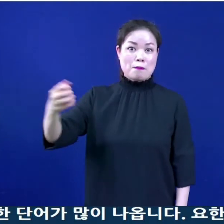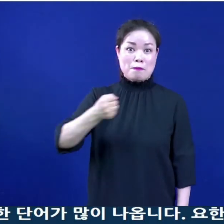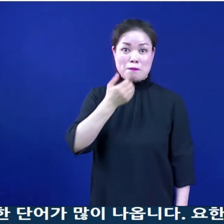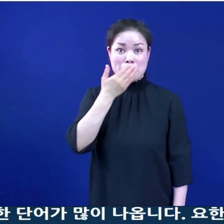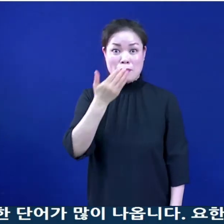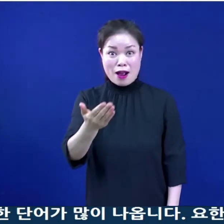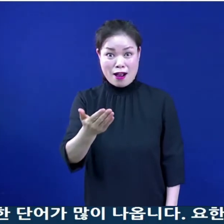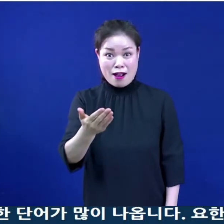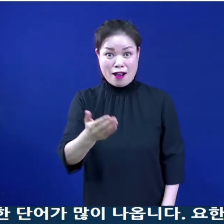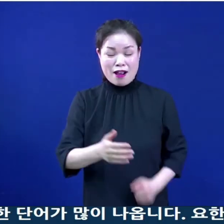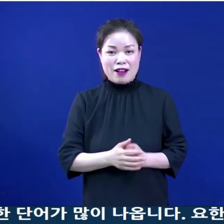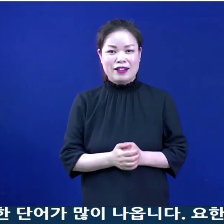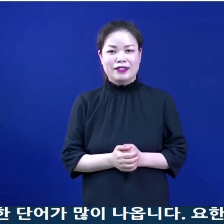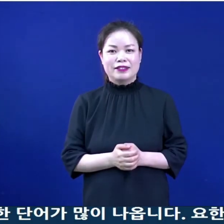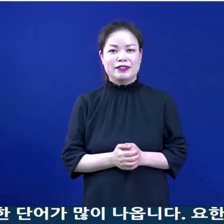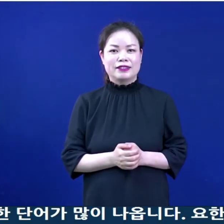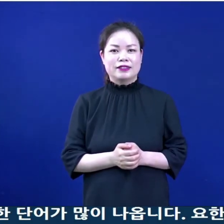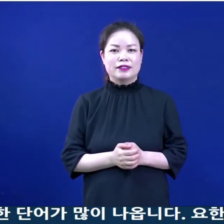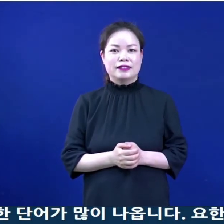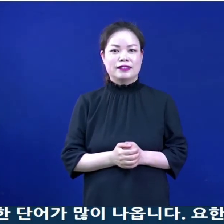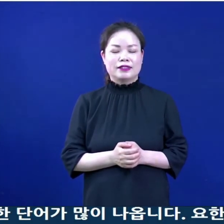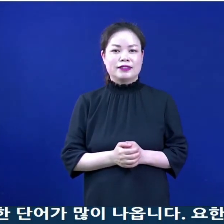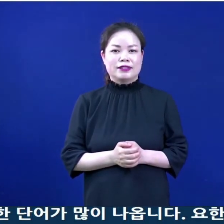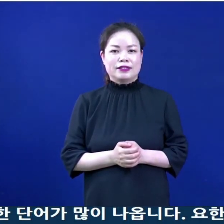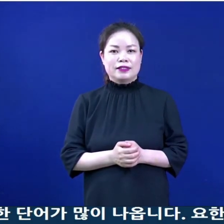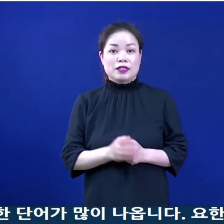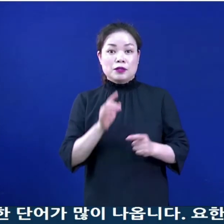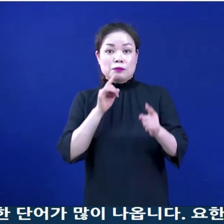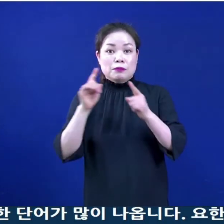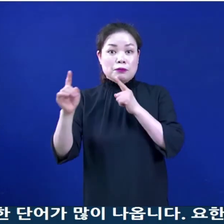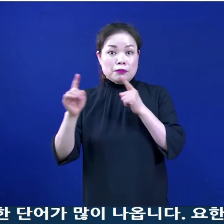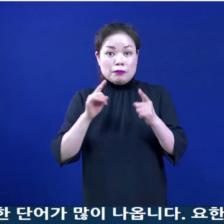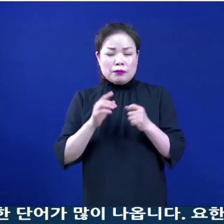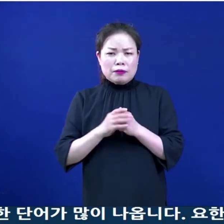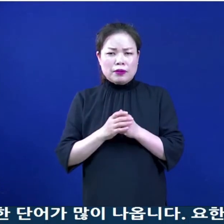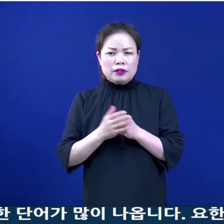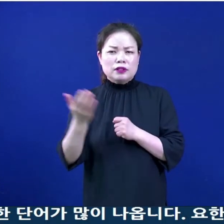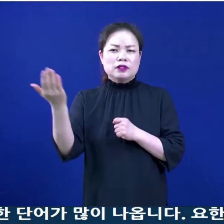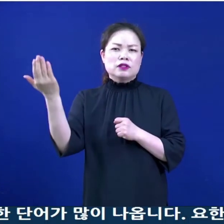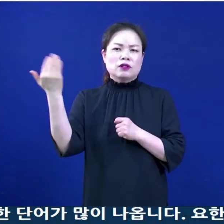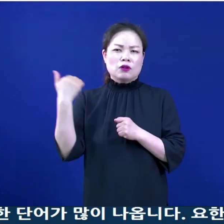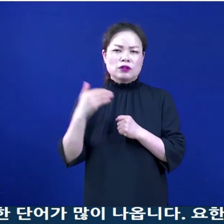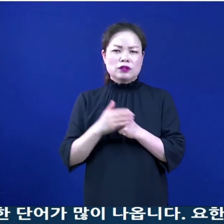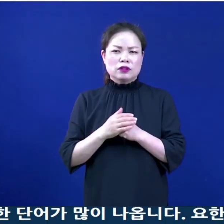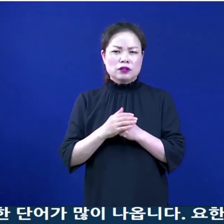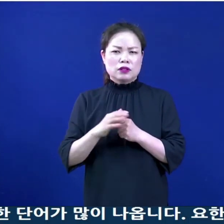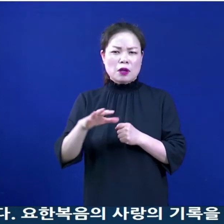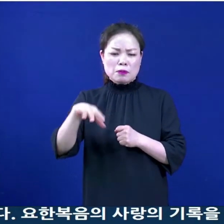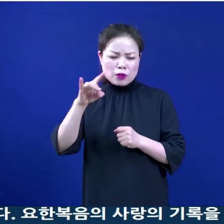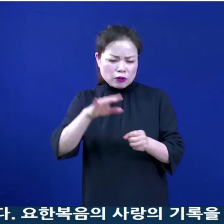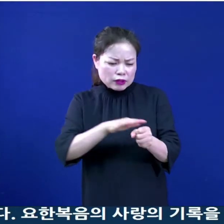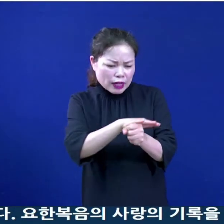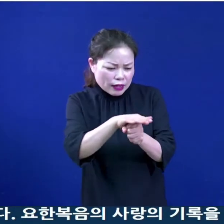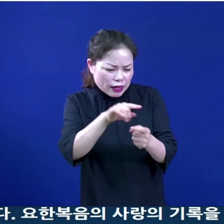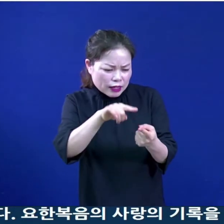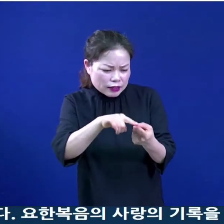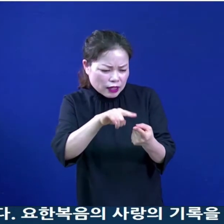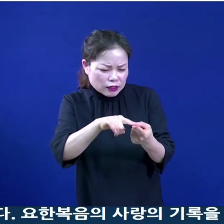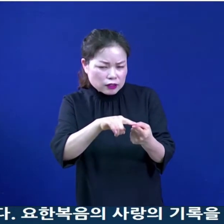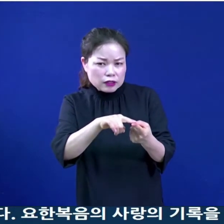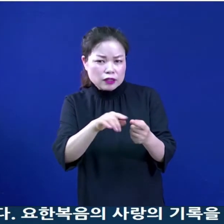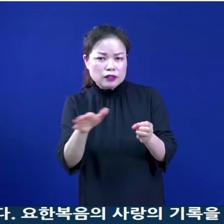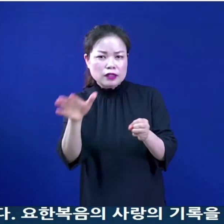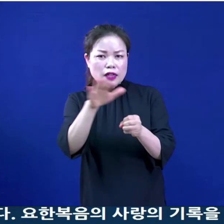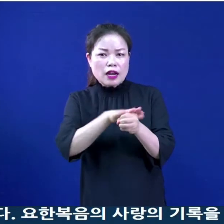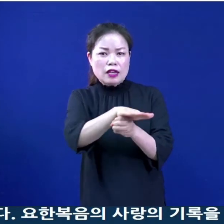하려 하심이라. 근데 이 말씀 전에 비록 사랑이라는 단어가 포함